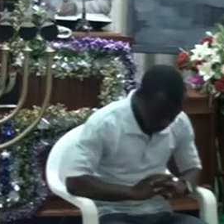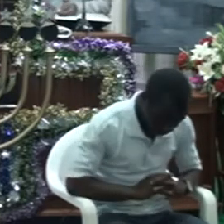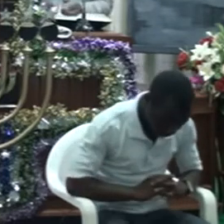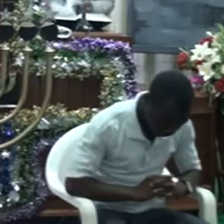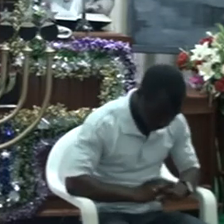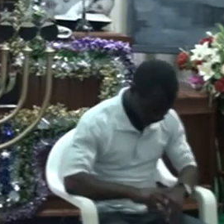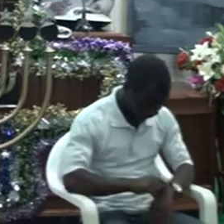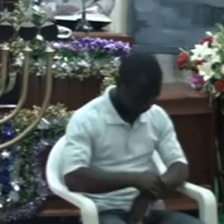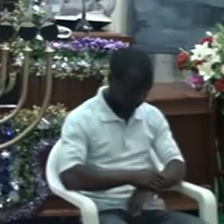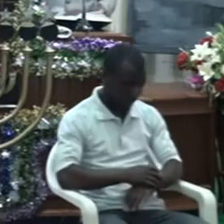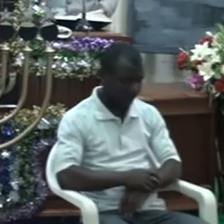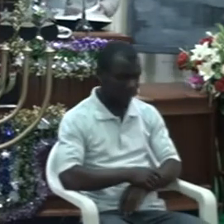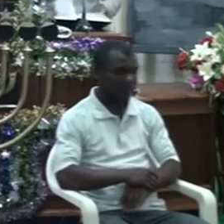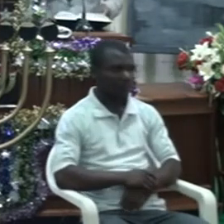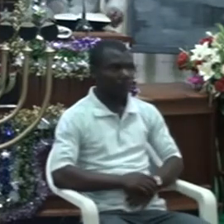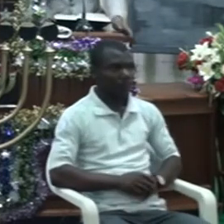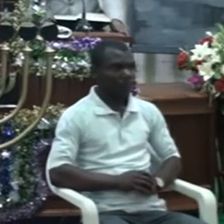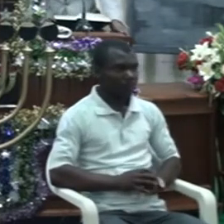La somme à part, Marc.